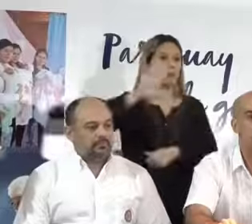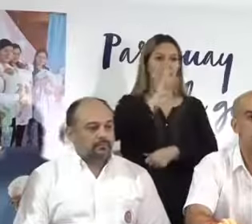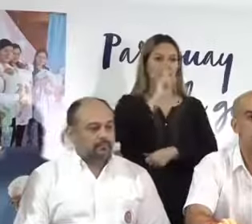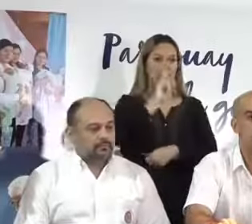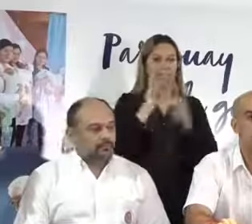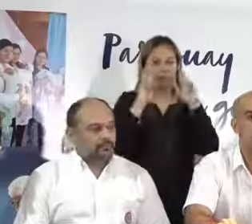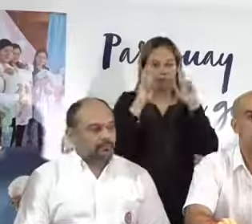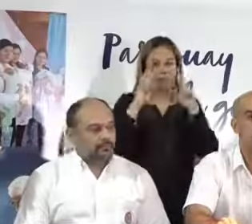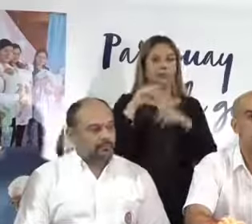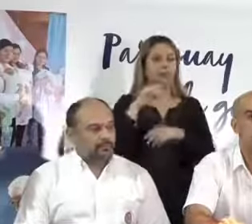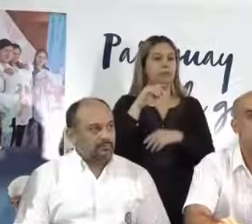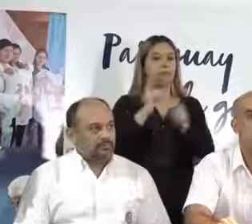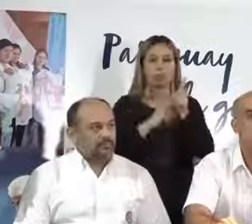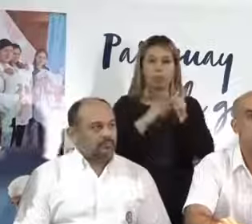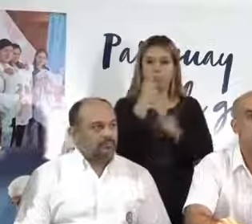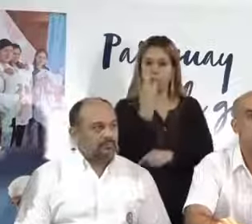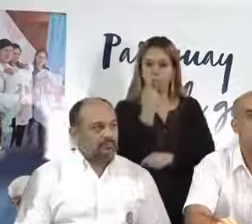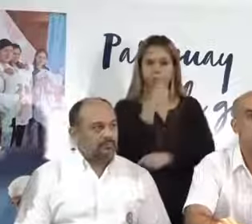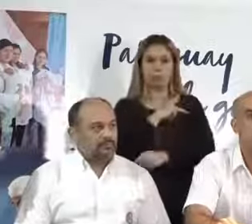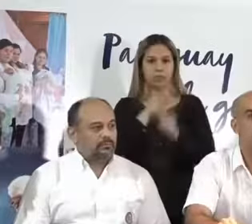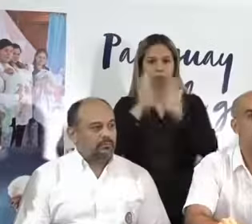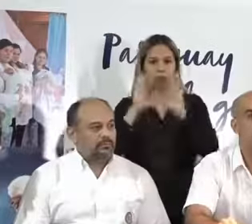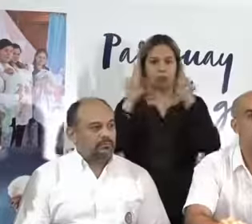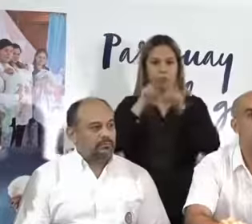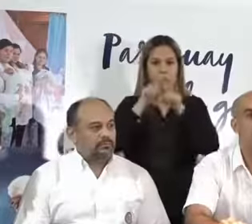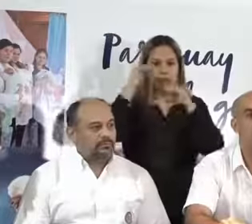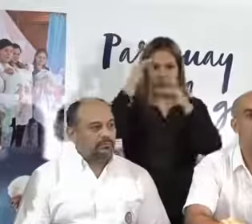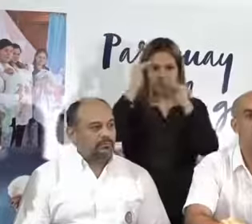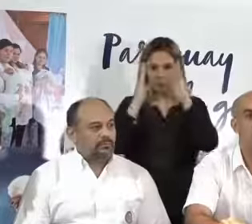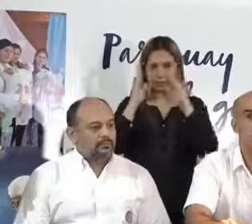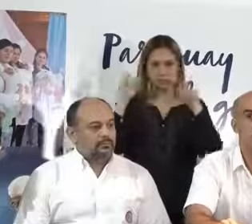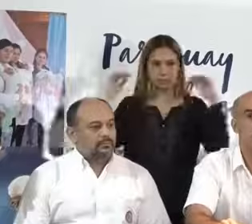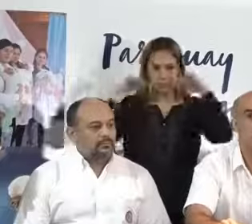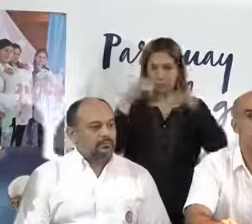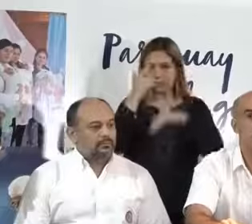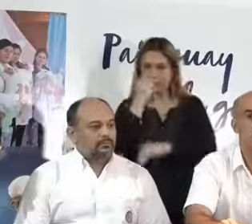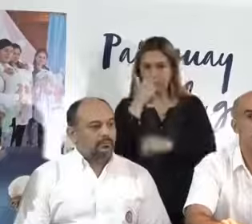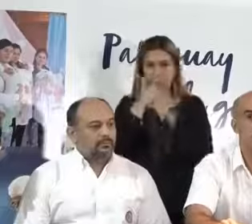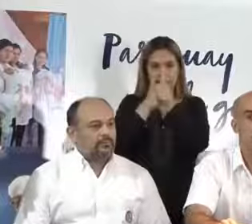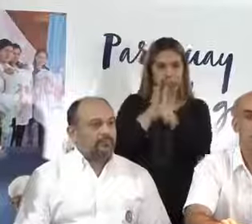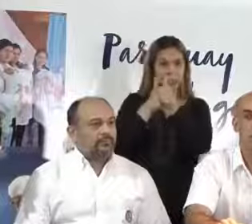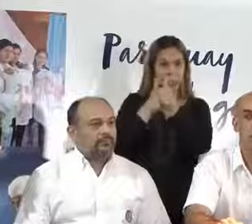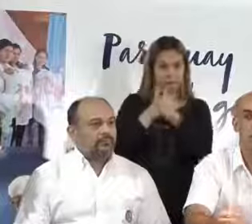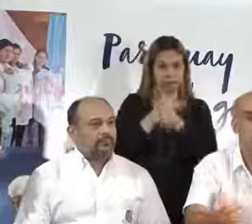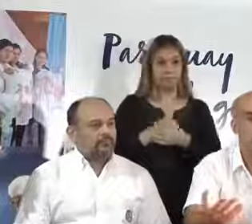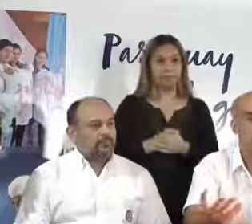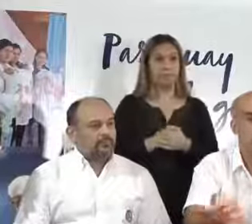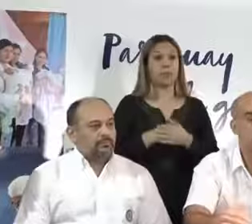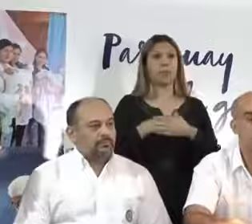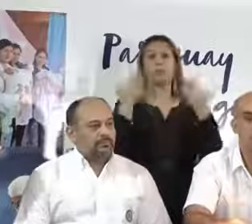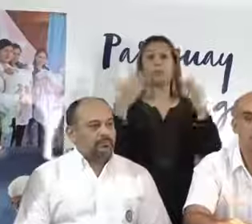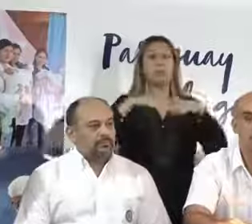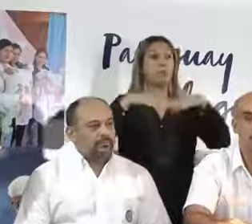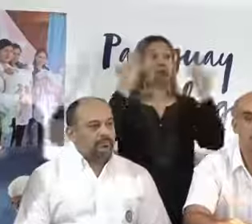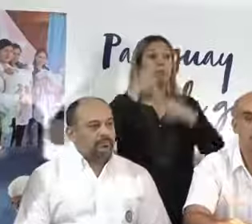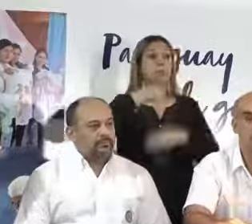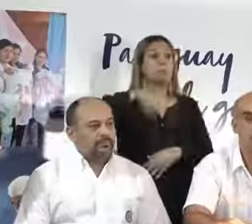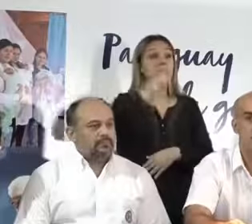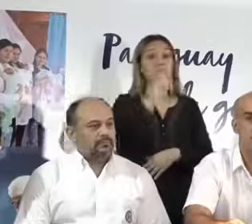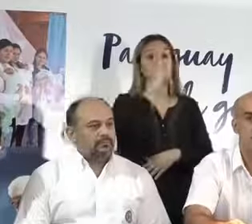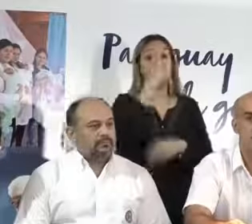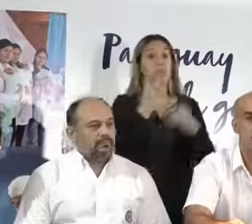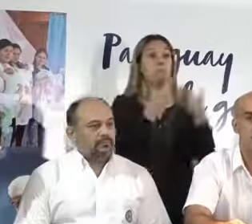posible. Estamos en una fase entonces de mitigación en este momento y quedamos a disposición de ustedes para